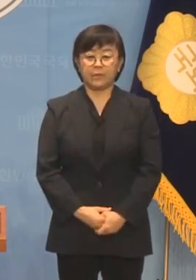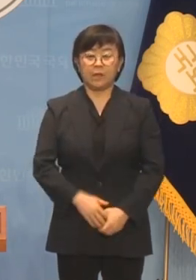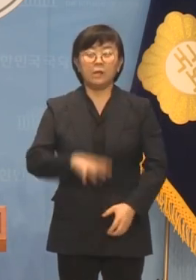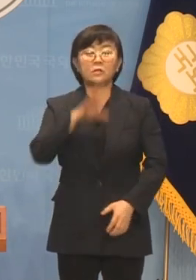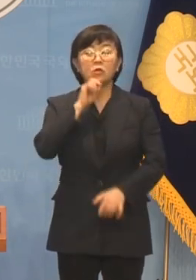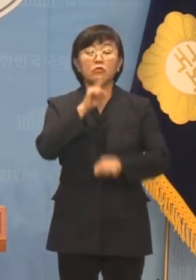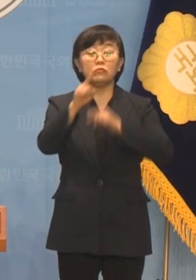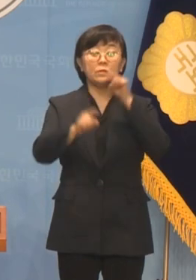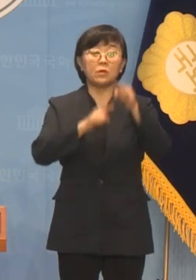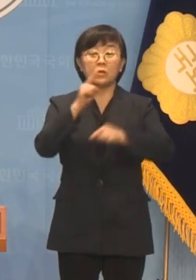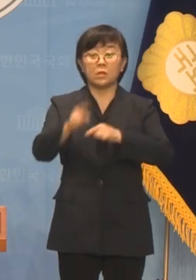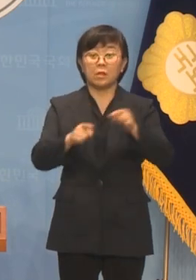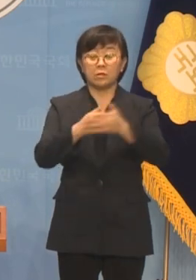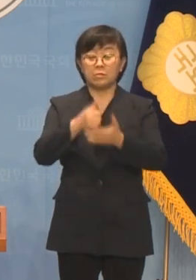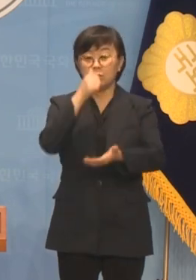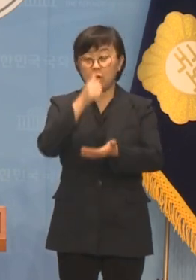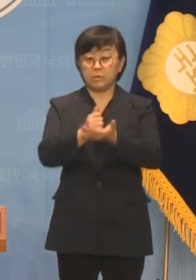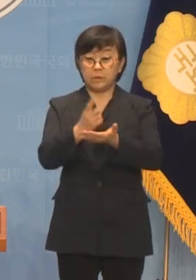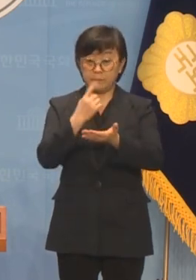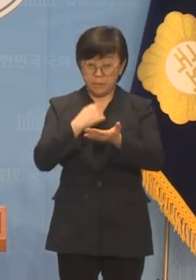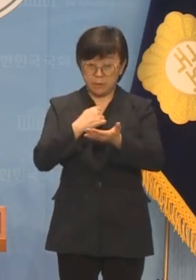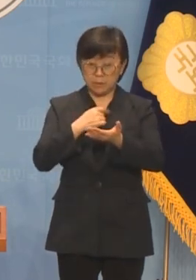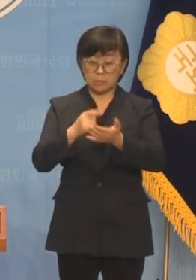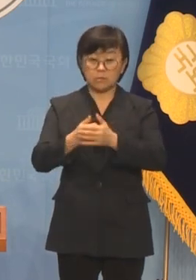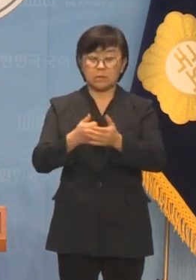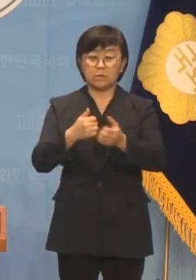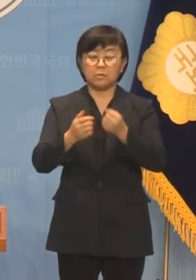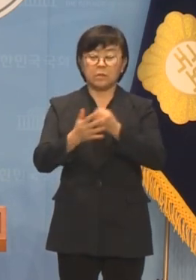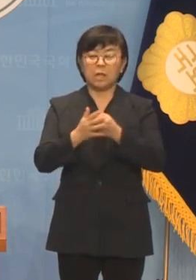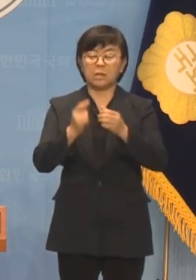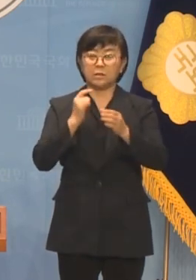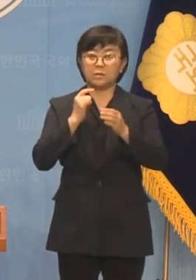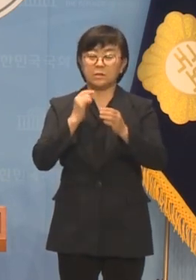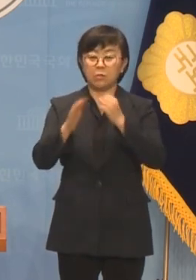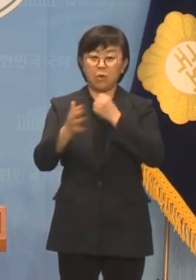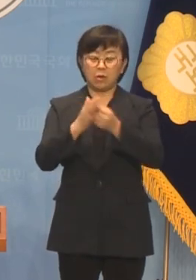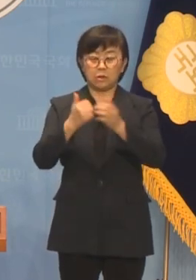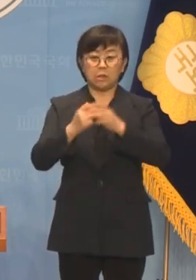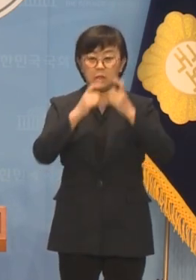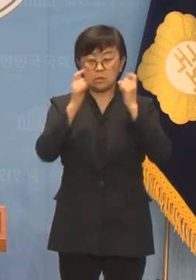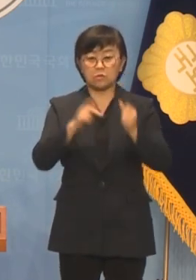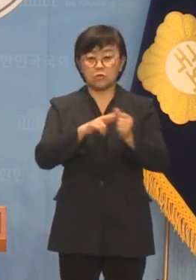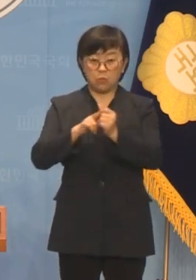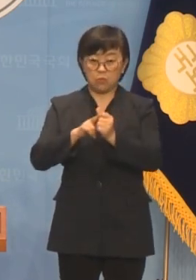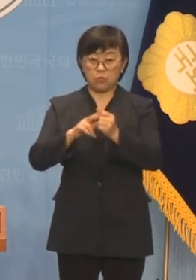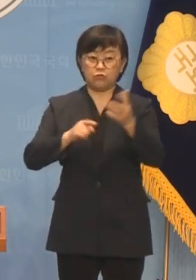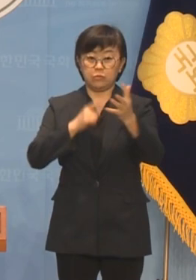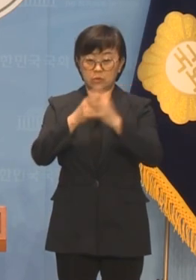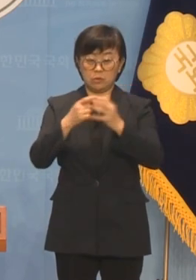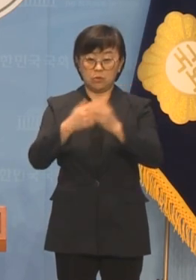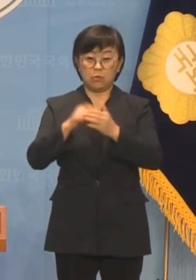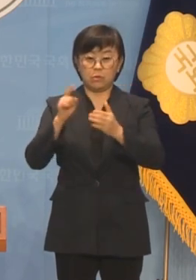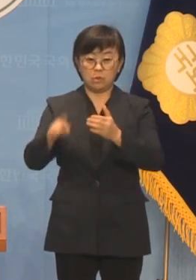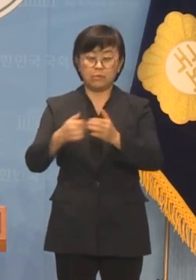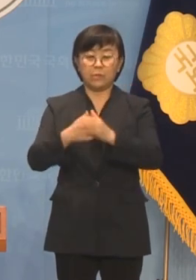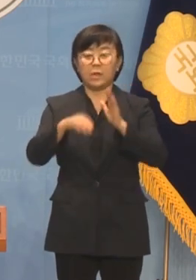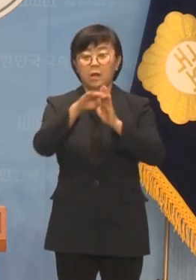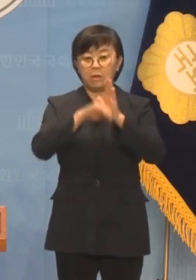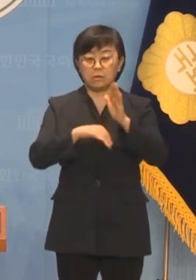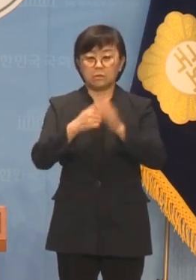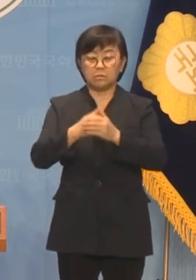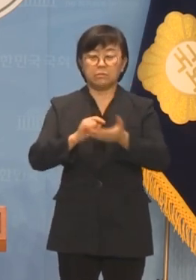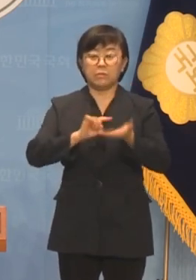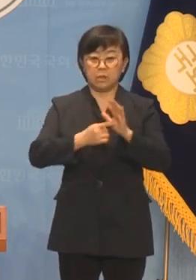청구민원이라는 범죄를 제보한 것이 개인정보 유출이고 청구민원이 회의 안건임을 밝히는 것이 비밀 유지